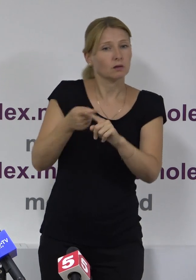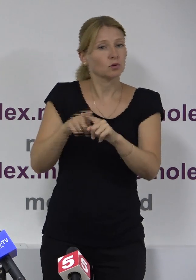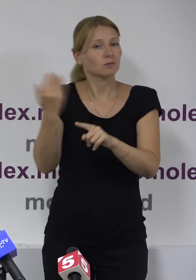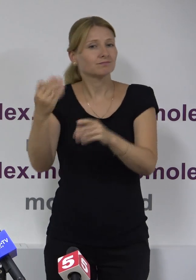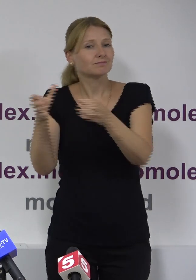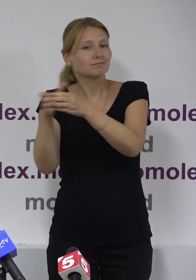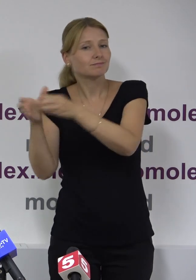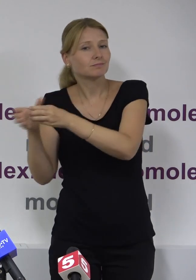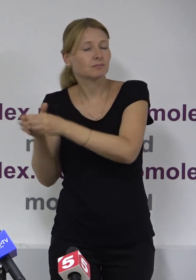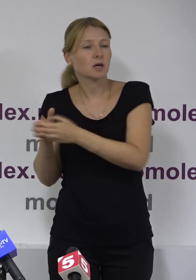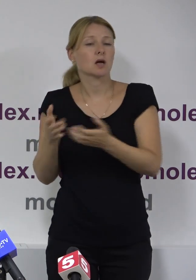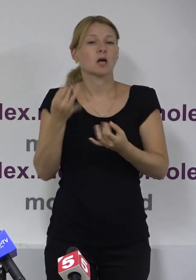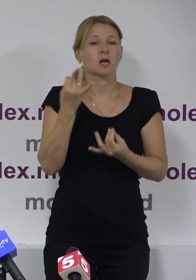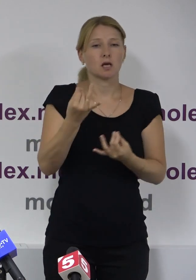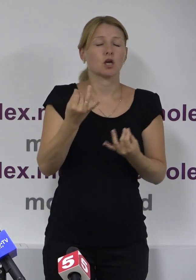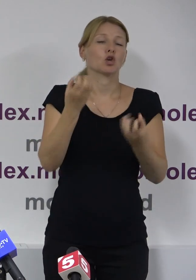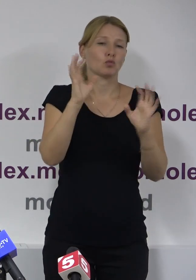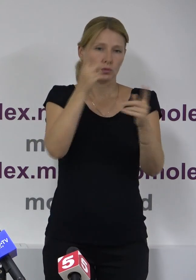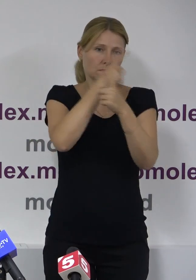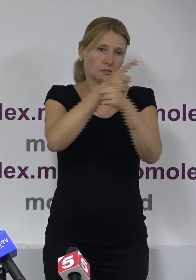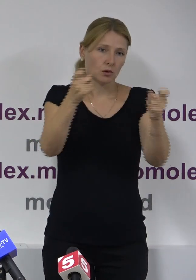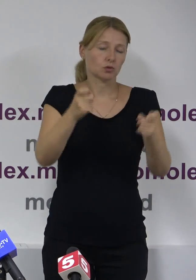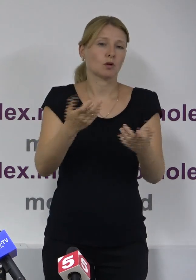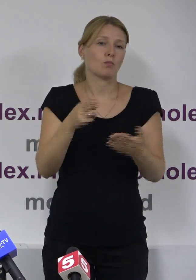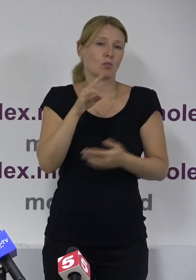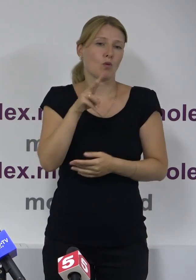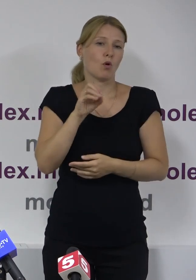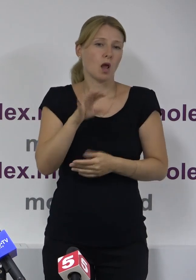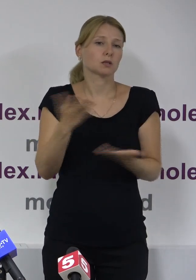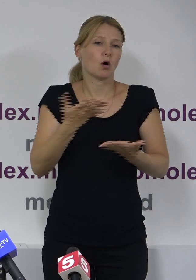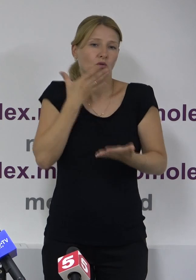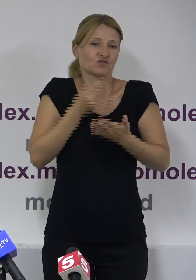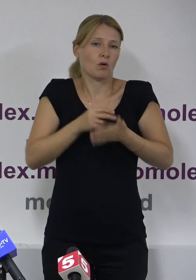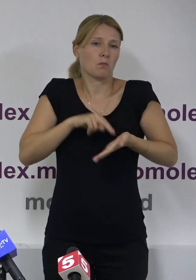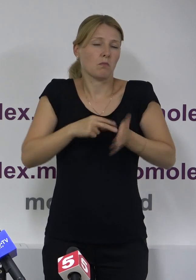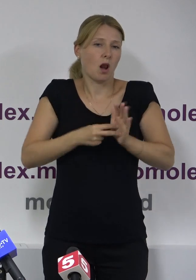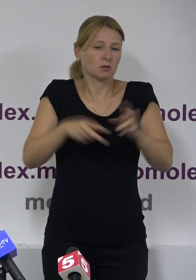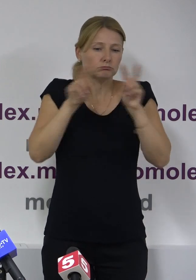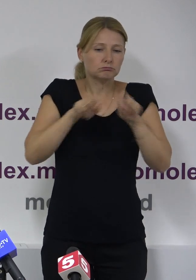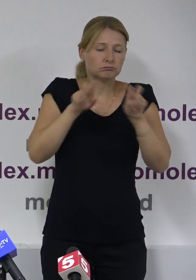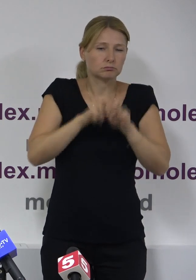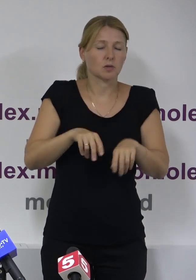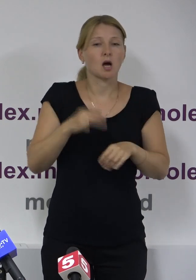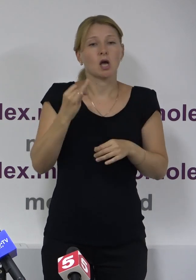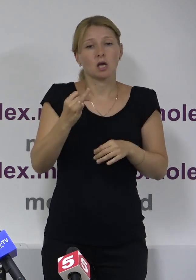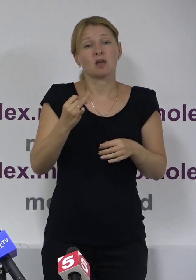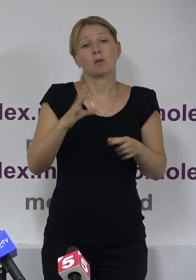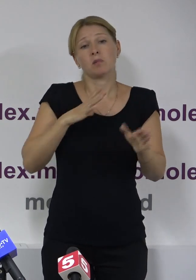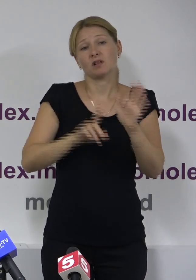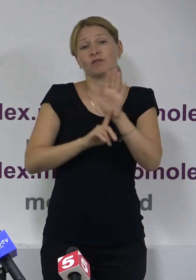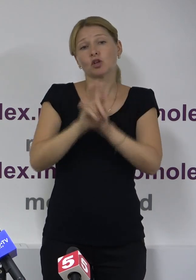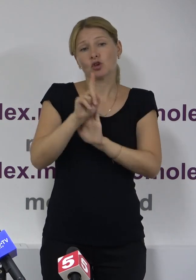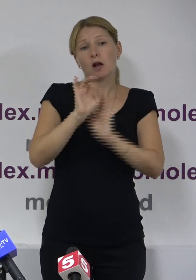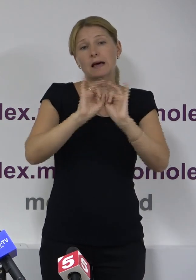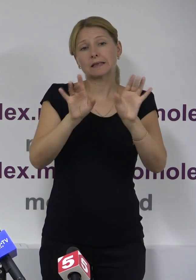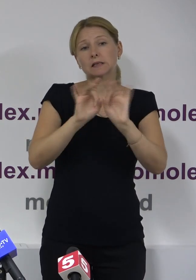grupuri de inițiativă și vom veni și cu anumite estimări ale Asociației Promulex. Pe partea de discurs de ură, ceea ce spuneam,